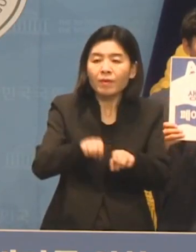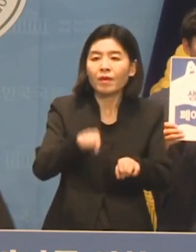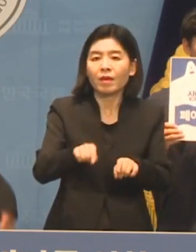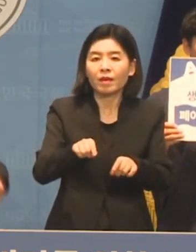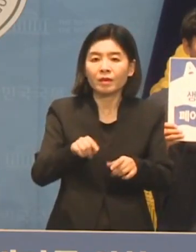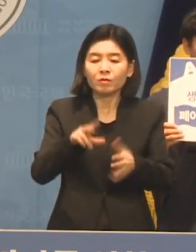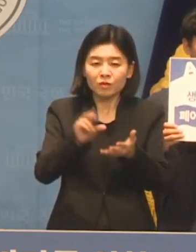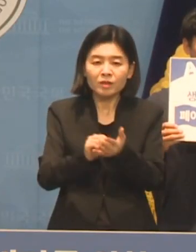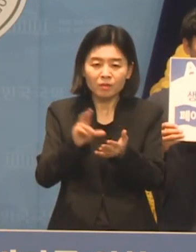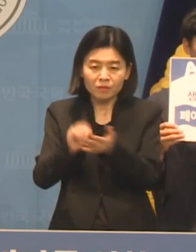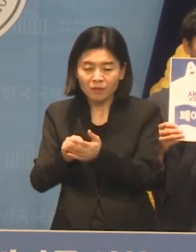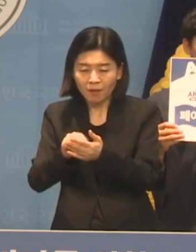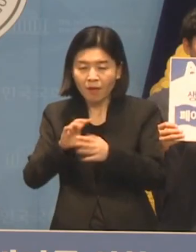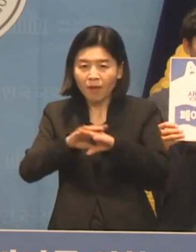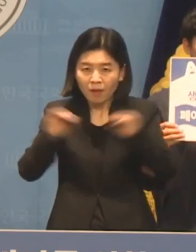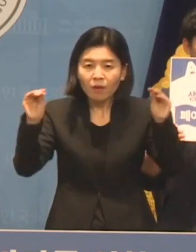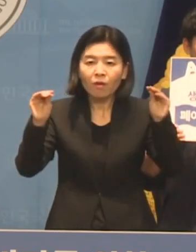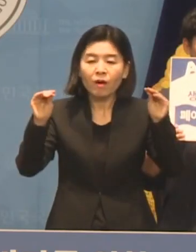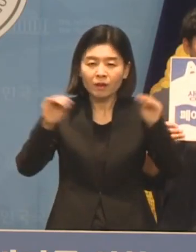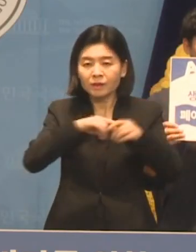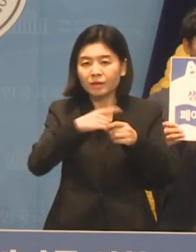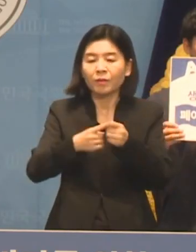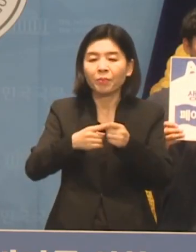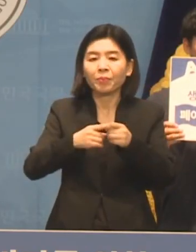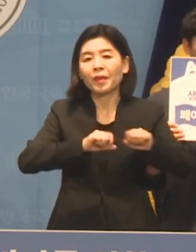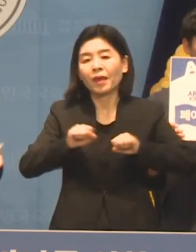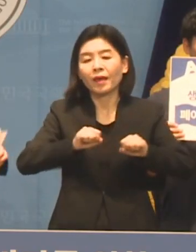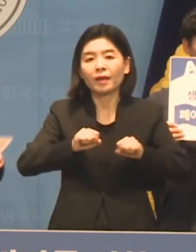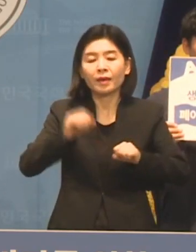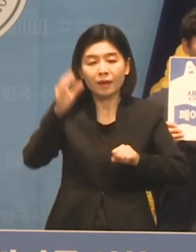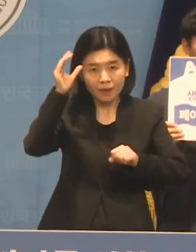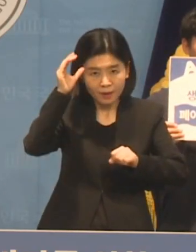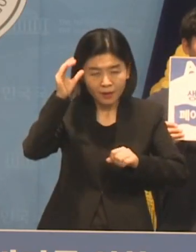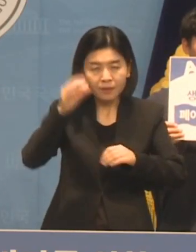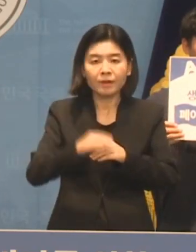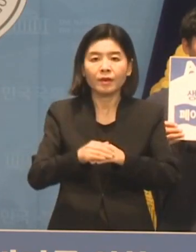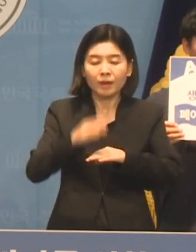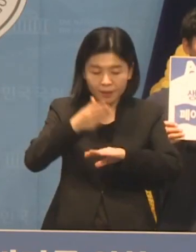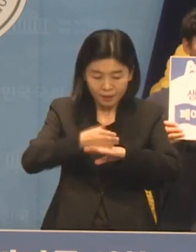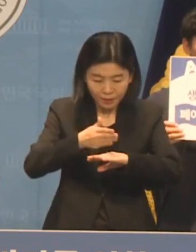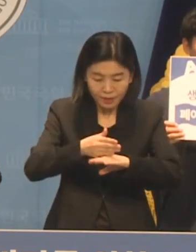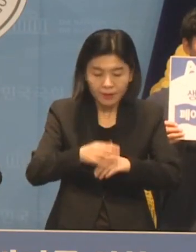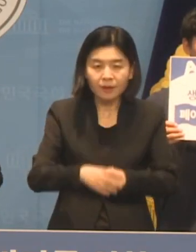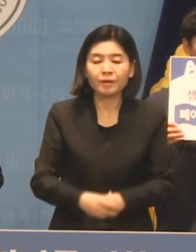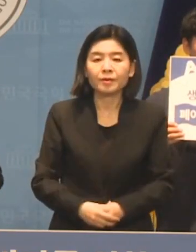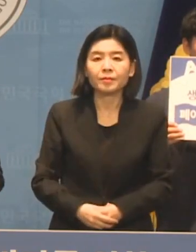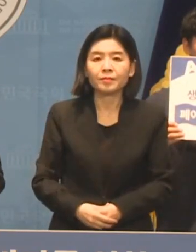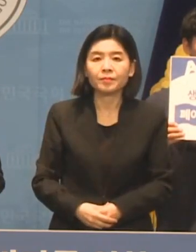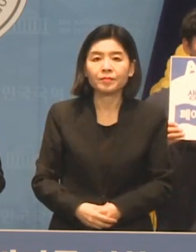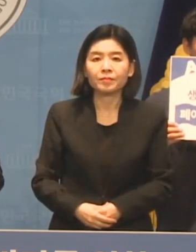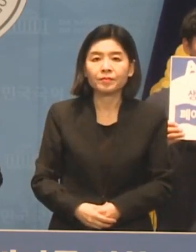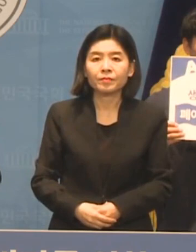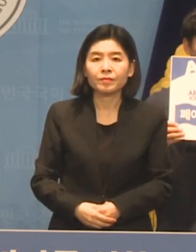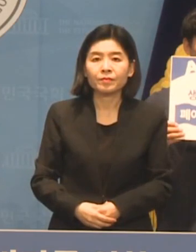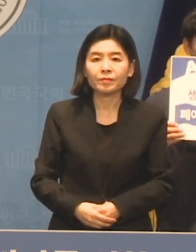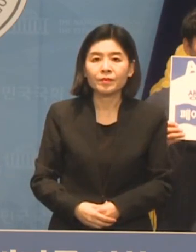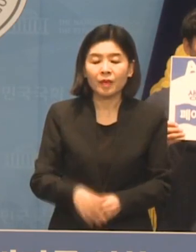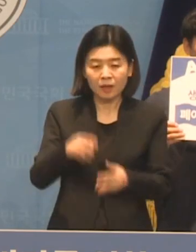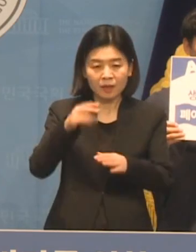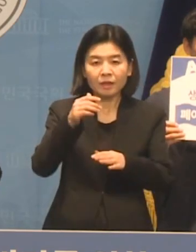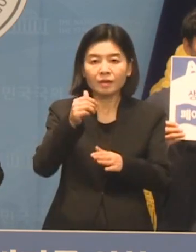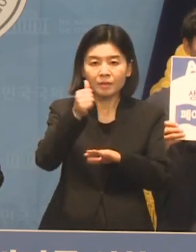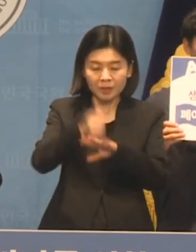문제를 함께 풀어가는 첫 단추가 되기를 기대합니다. 감사합니다. 마지막으로 기자회견문